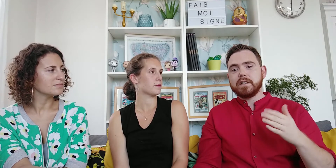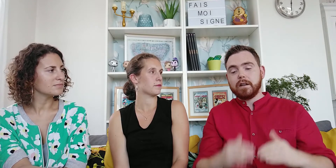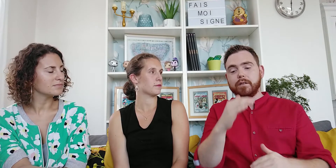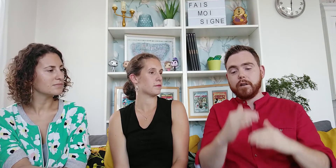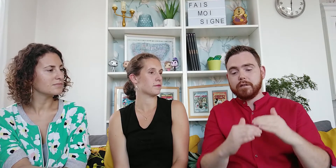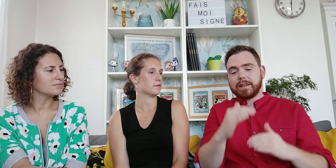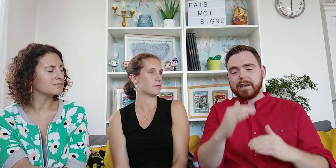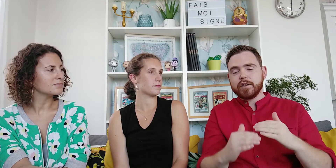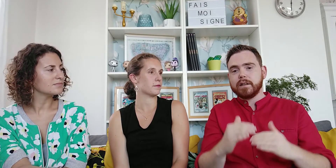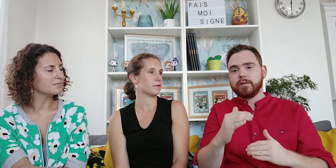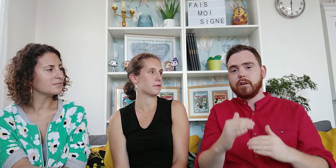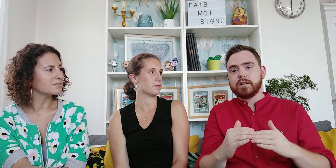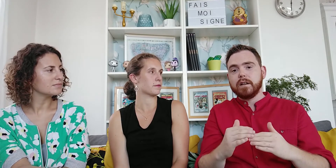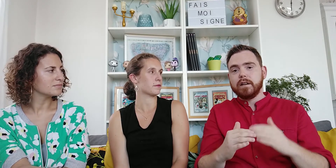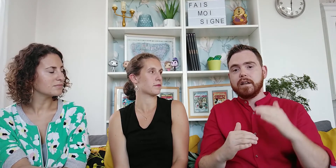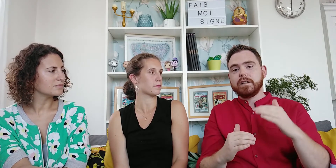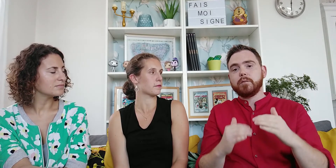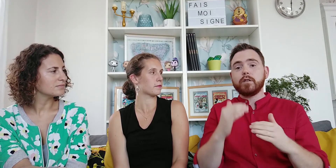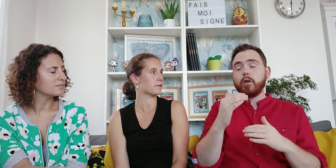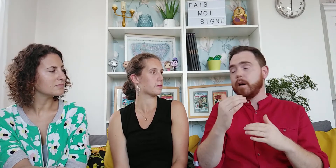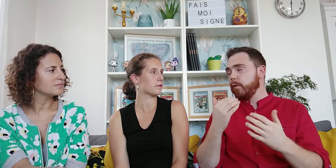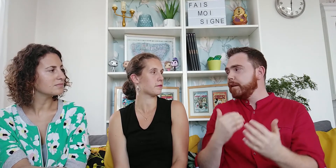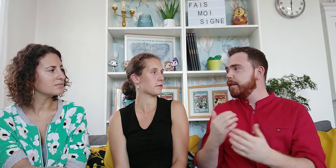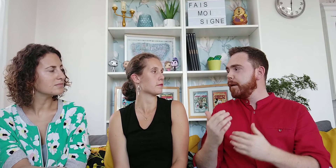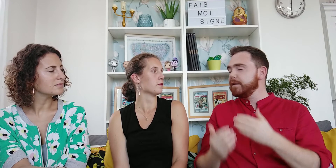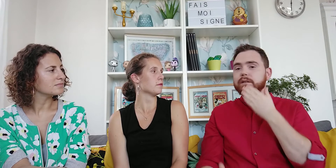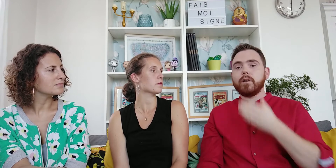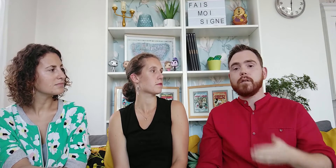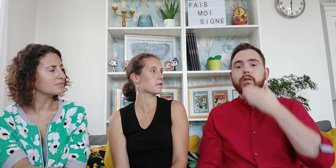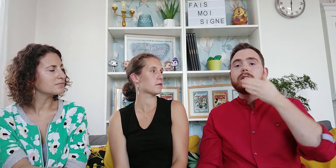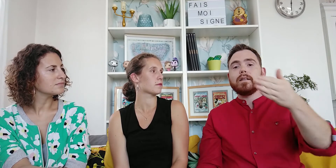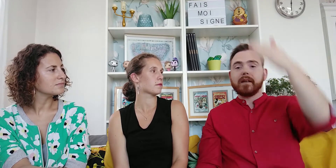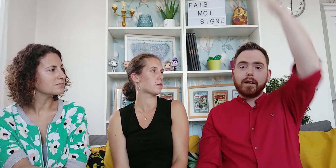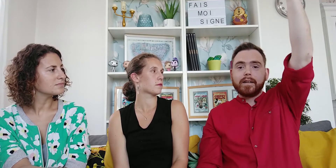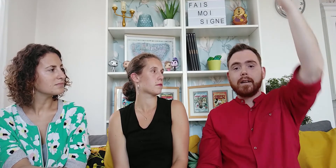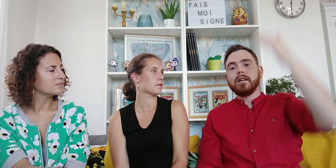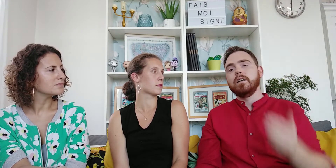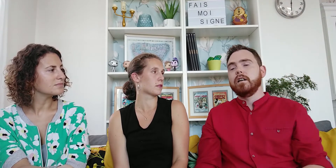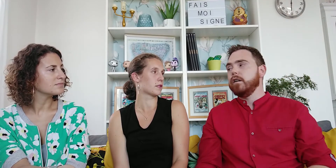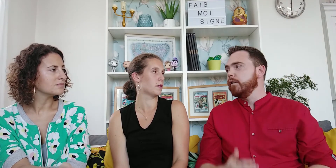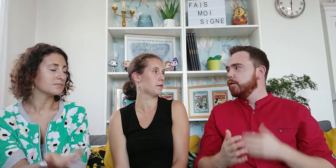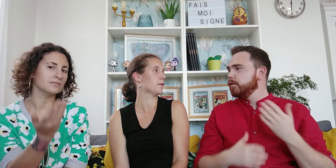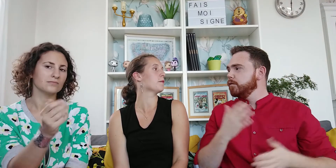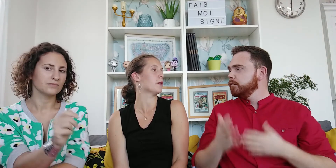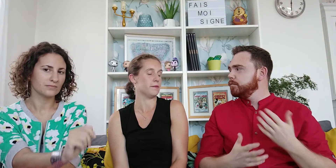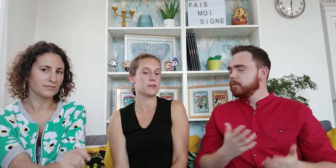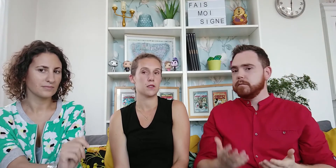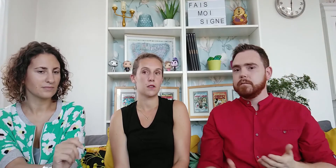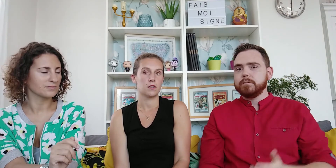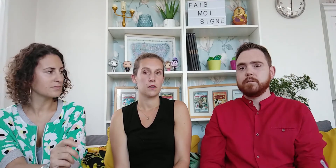il va y avoir une très légère différence. Et effectivement, si on leur apprend pas dès le départ ces différences entre ça, ça et ça, voilà. Mais